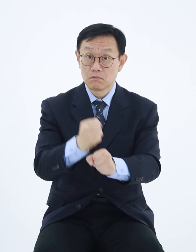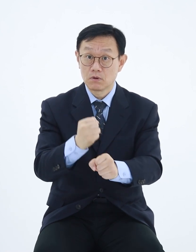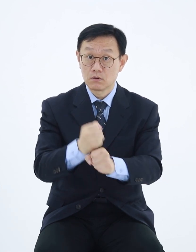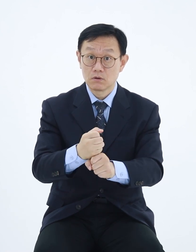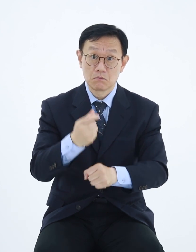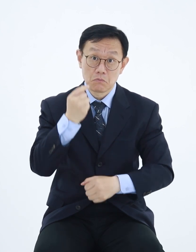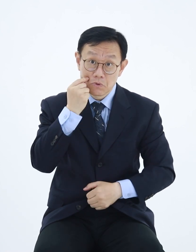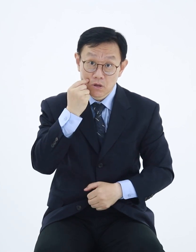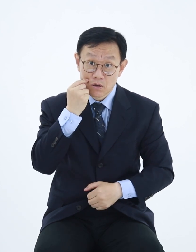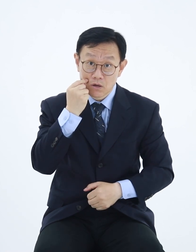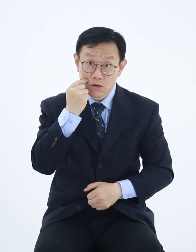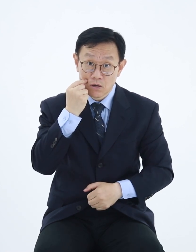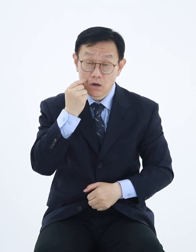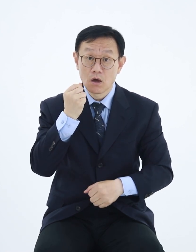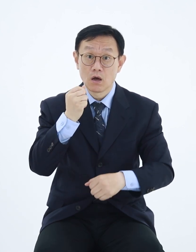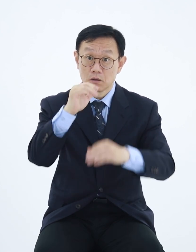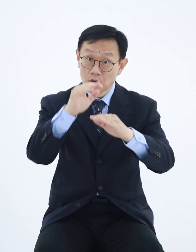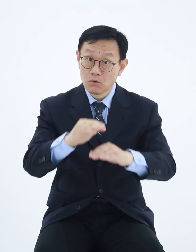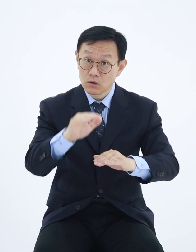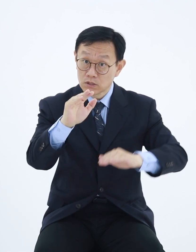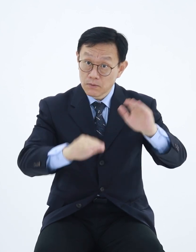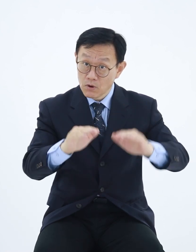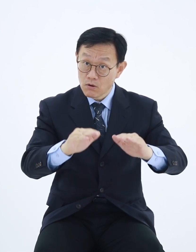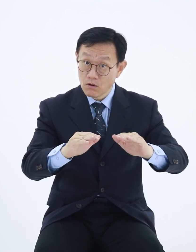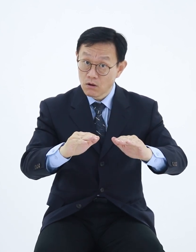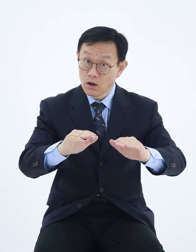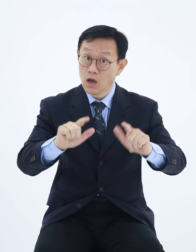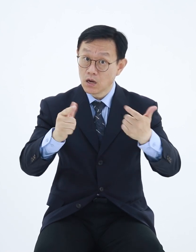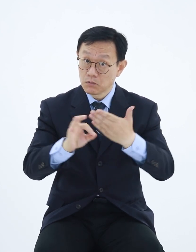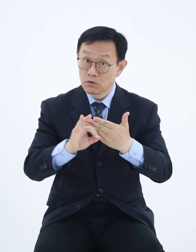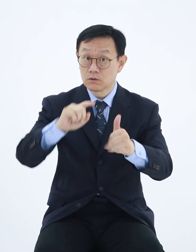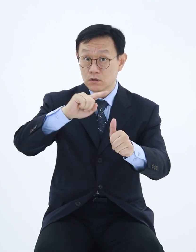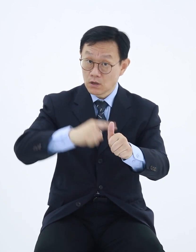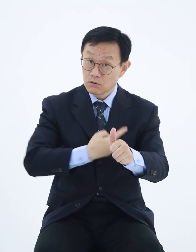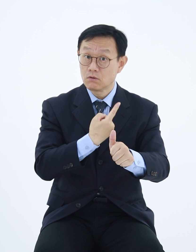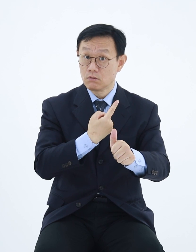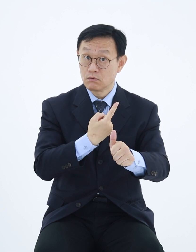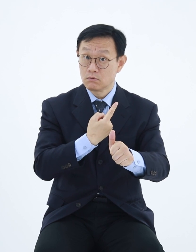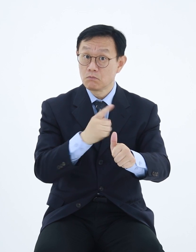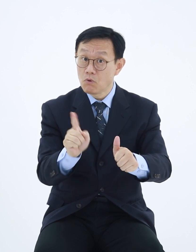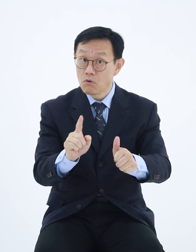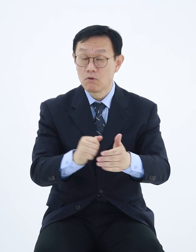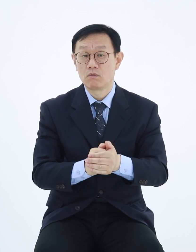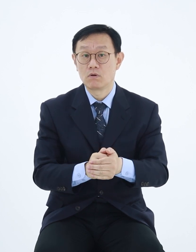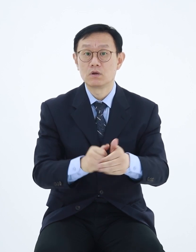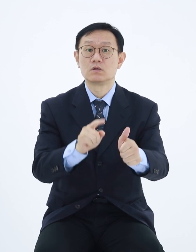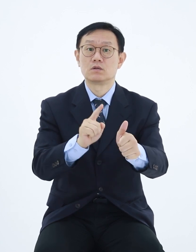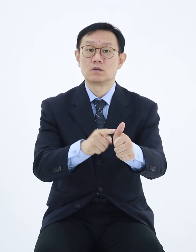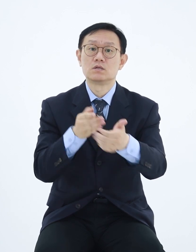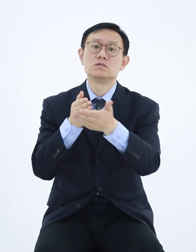것은 차별일까요? 아니면 당연한 행정조치일까요? H씨의 진정에 대해